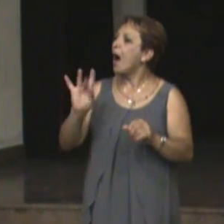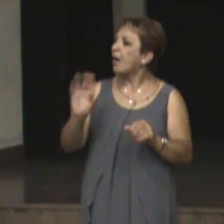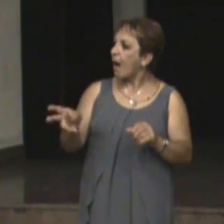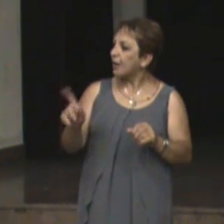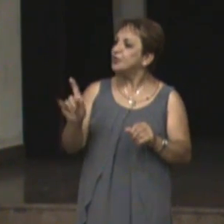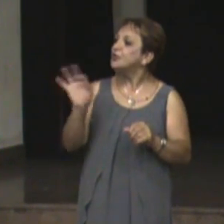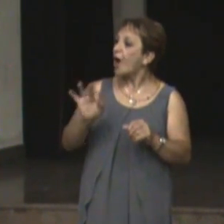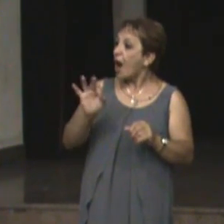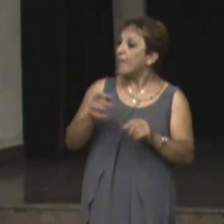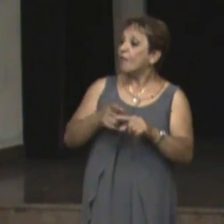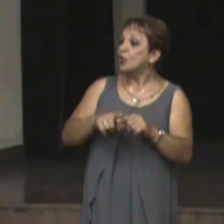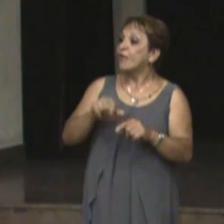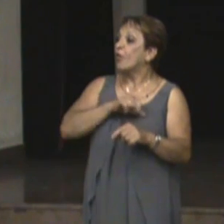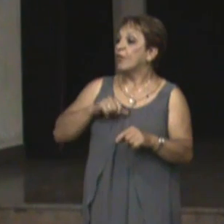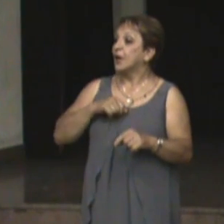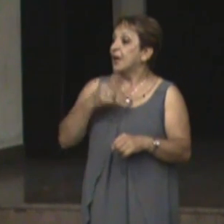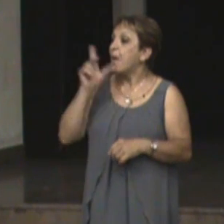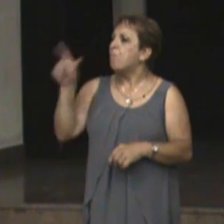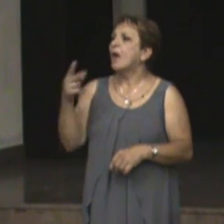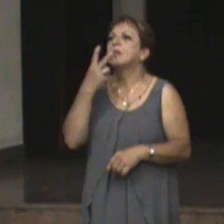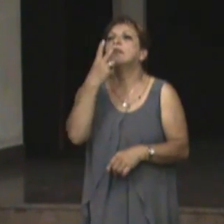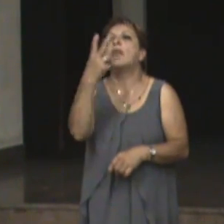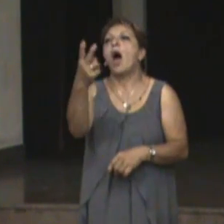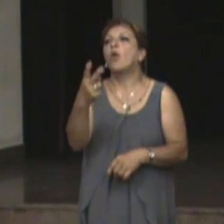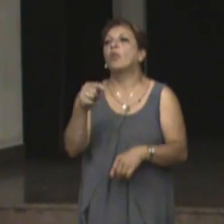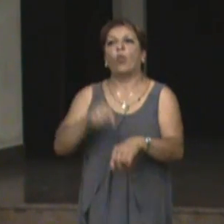հետ, որովհետև նայում են, բայց չեն տեսնում,